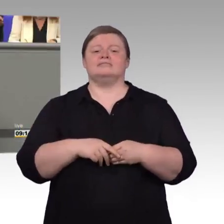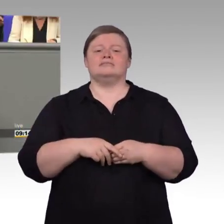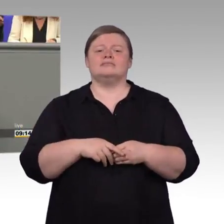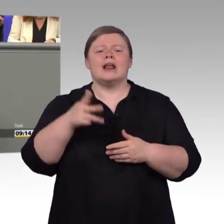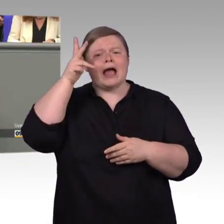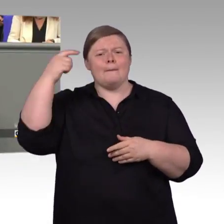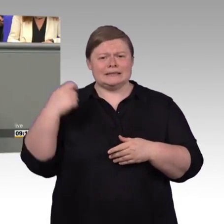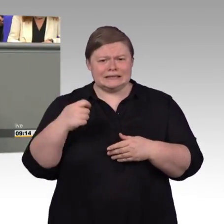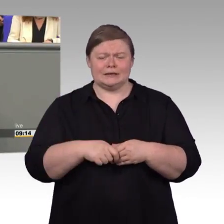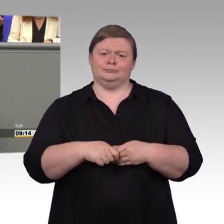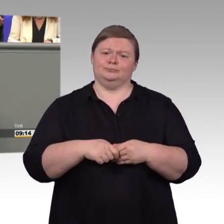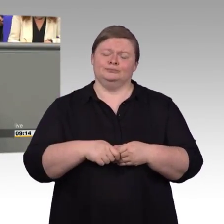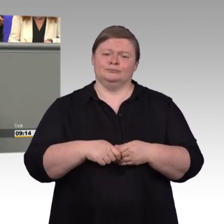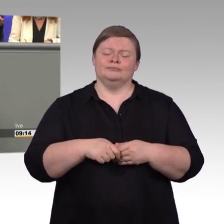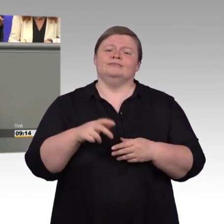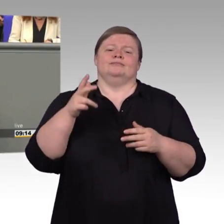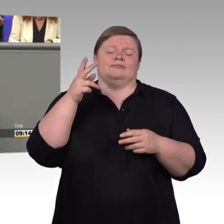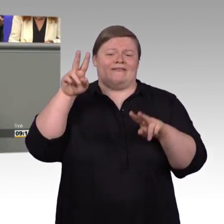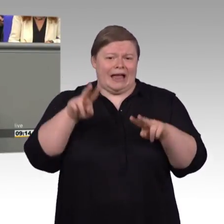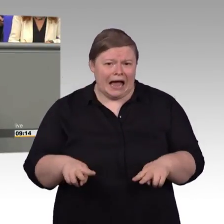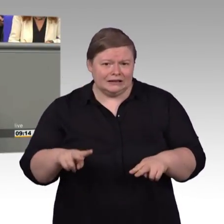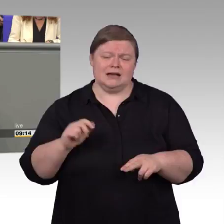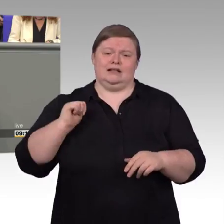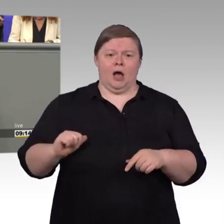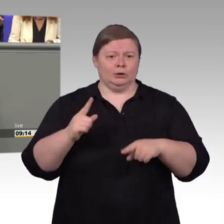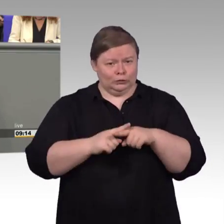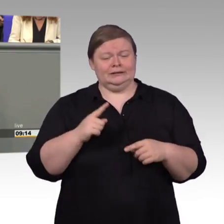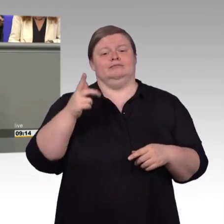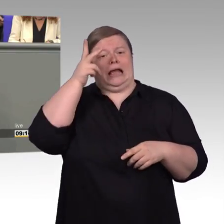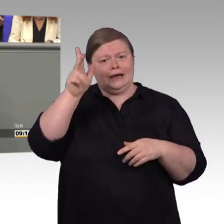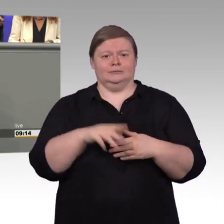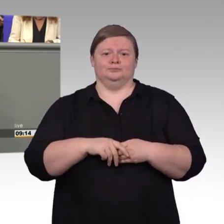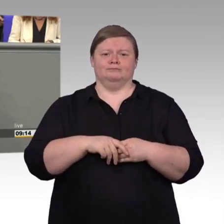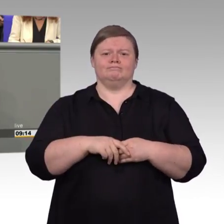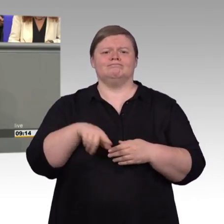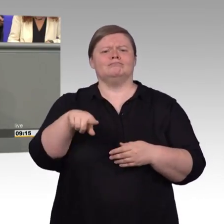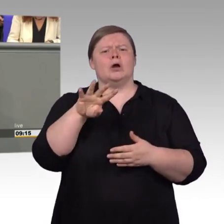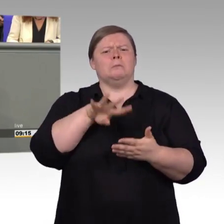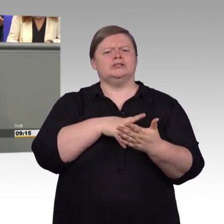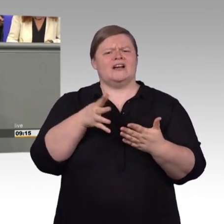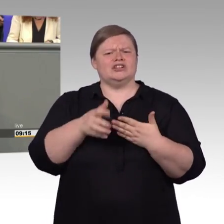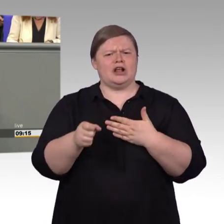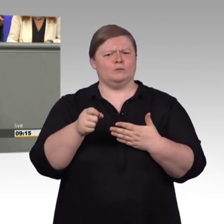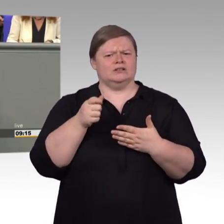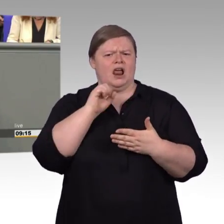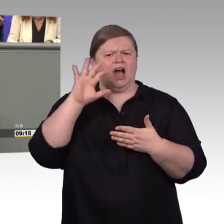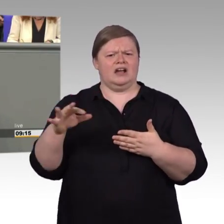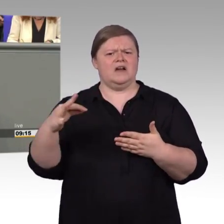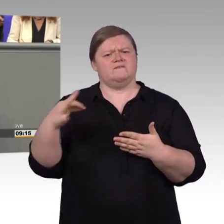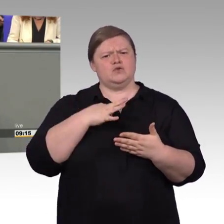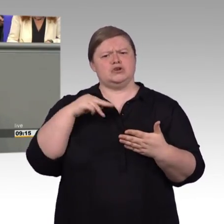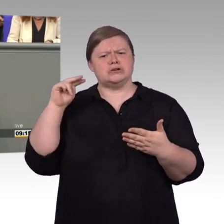mehrfach ausgeführt, ein im Prinzip geeignetes Instrument, um Verbraucherinteressen bei ähnlich gelagerten